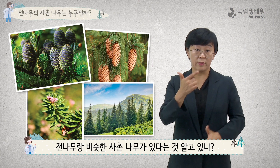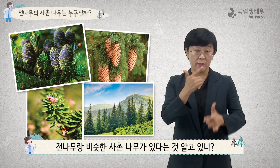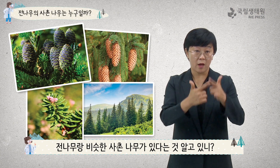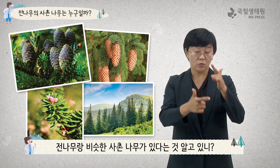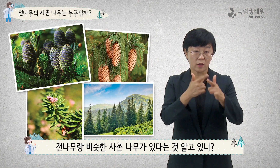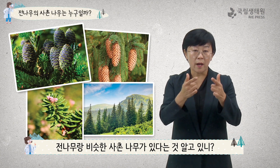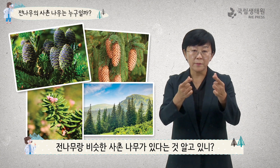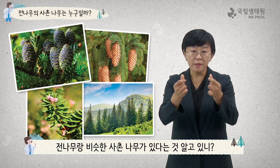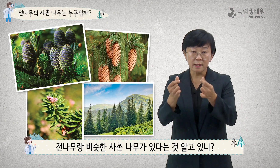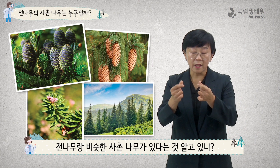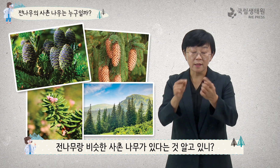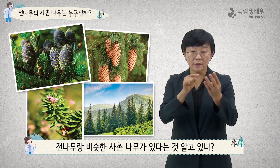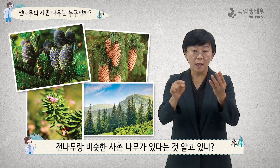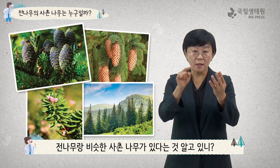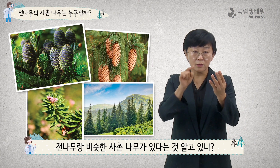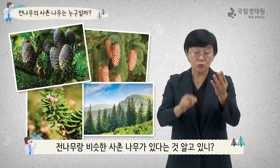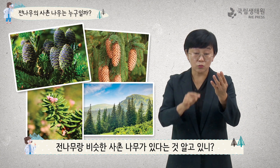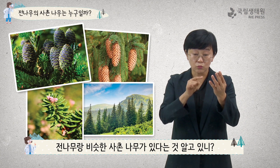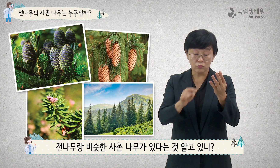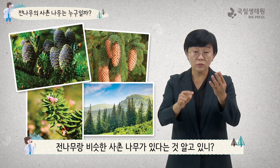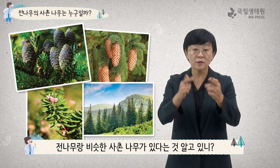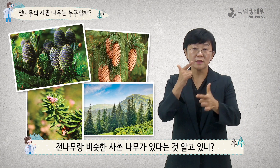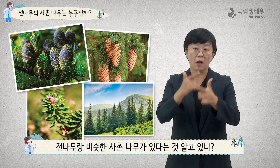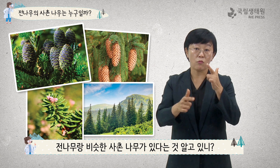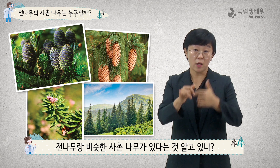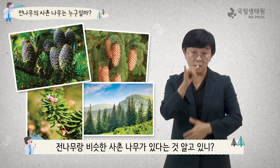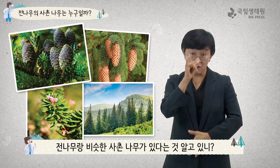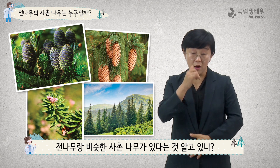전나무랑 비슷한 사촌나무가 있다는 것 알고 있니?